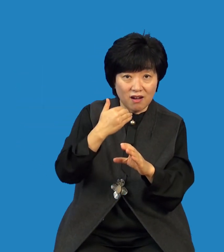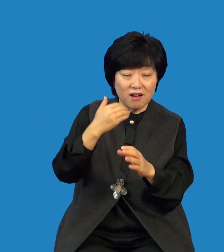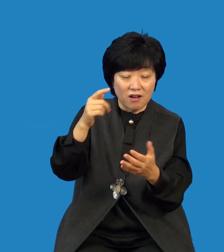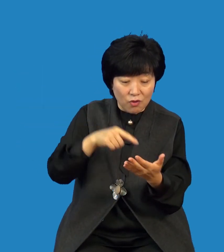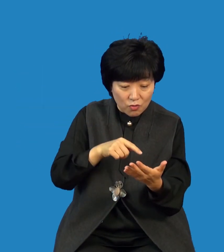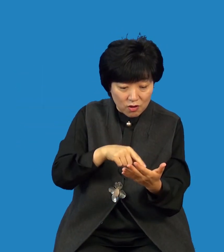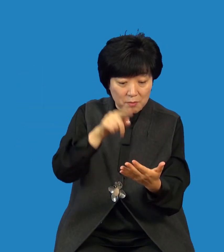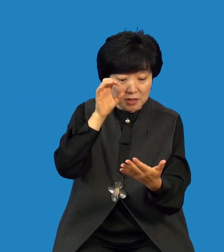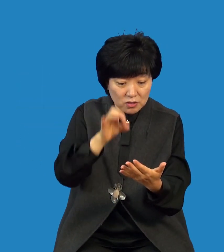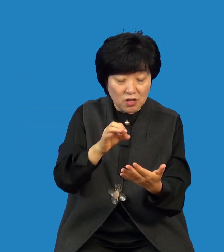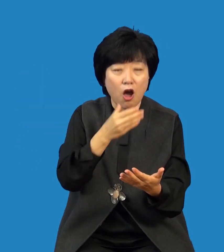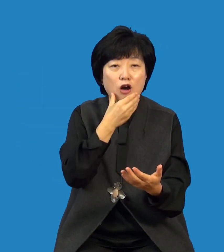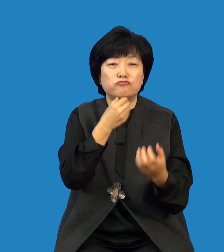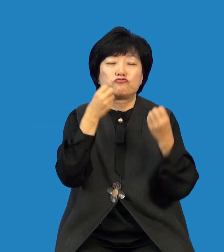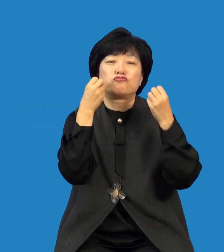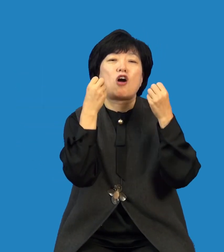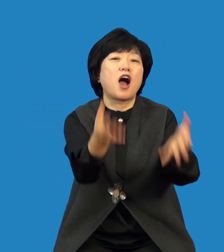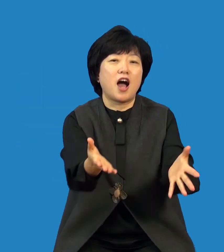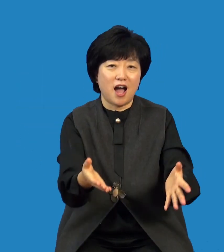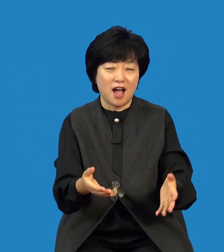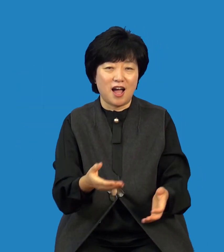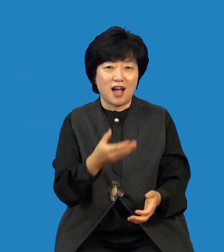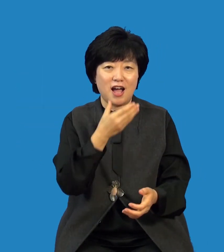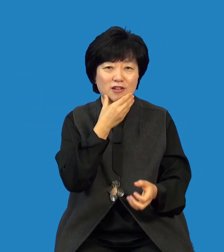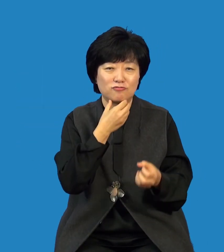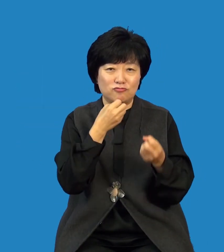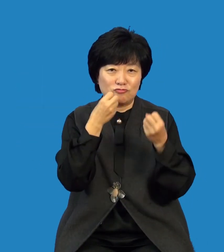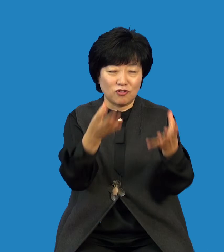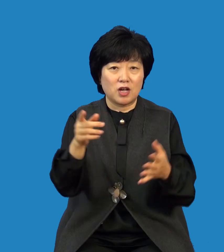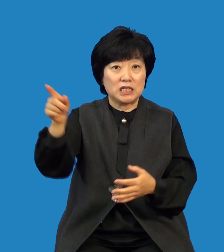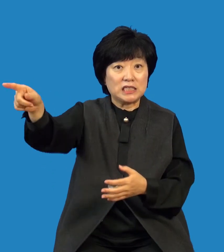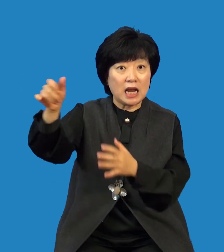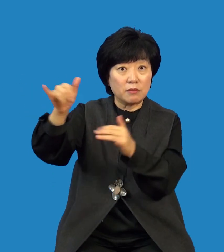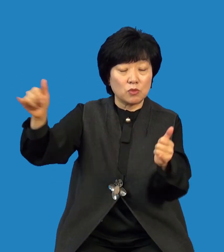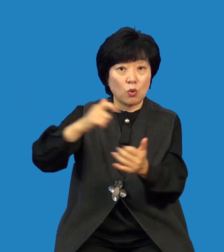건데 Congratulations, 그래서 연락이 온 거예요. 속은 거야 이 사람도.